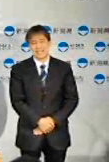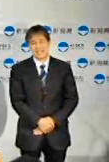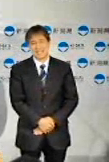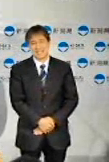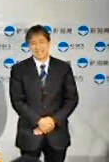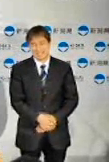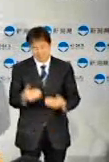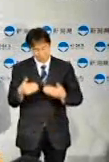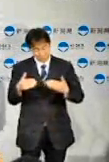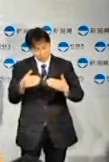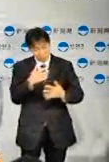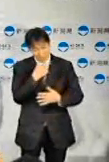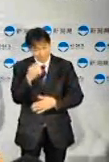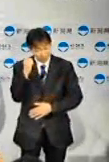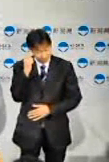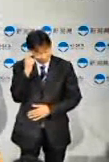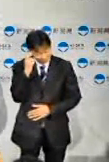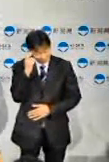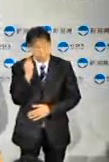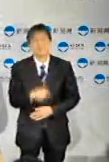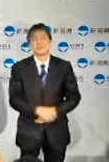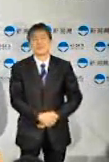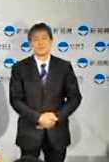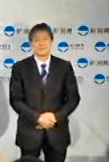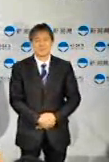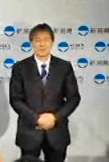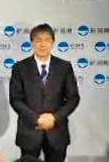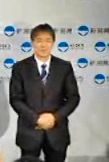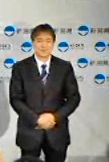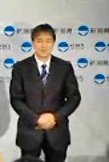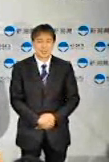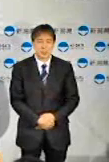まあ進めたいと思っているのはそれは間違いないんですけれども、